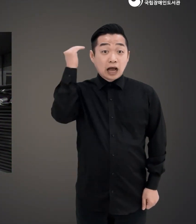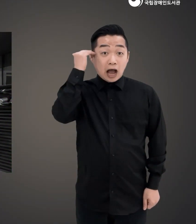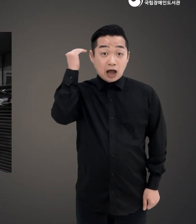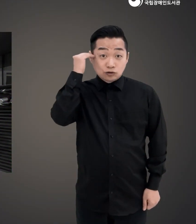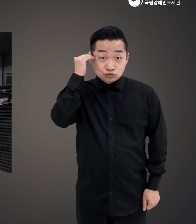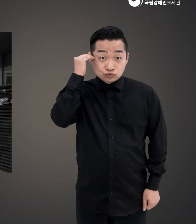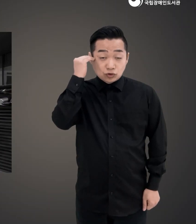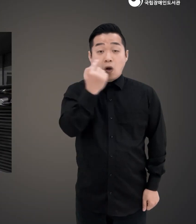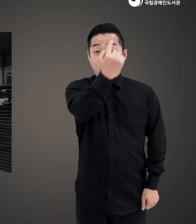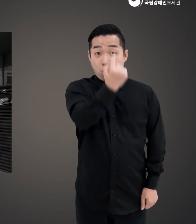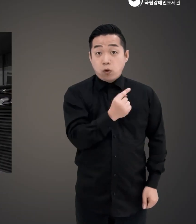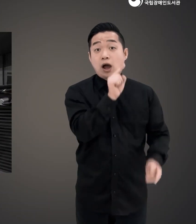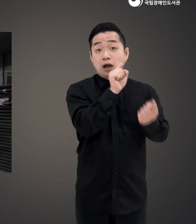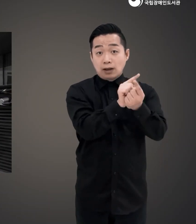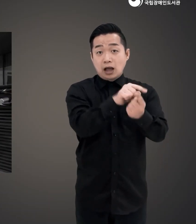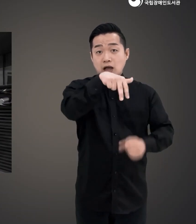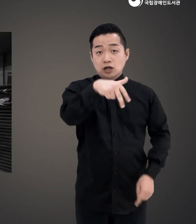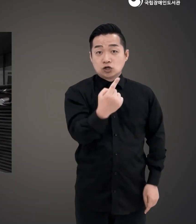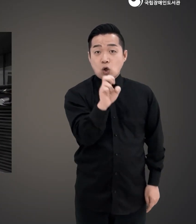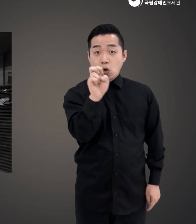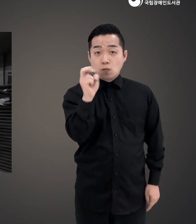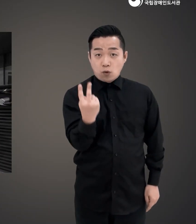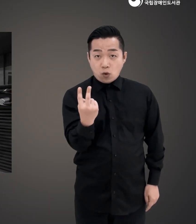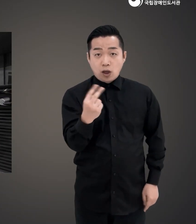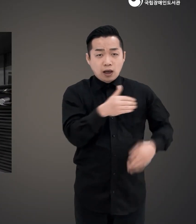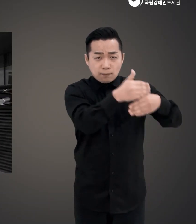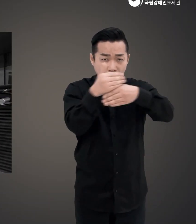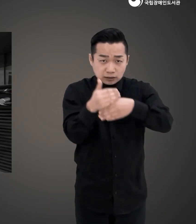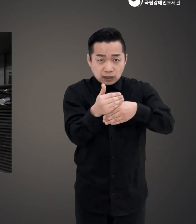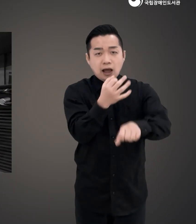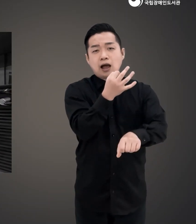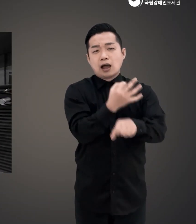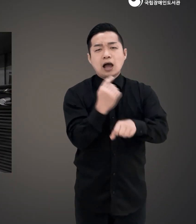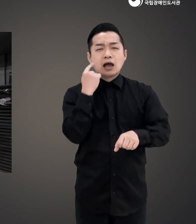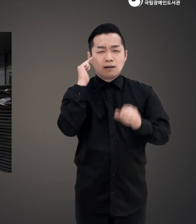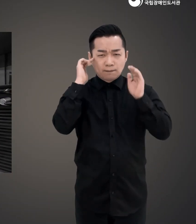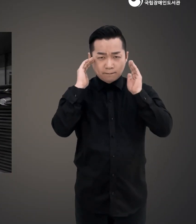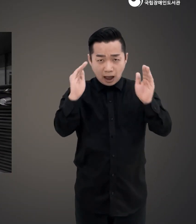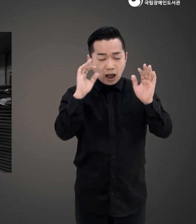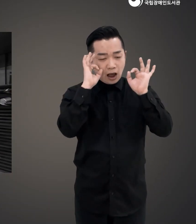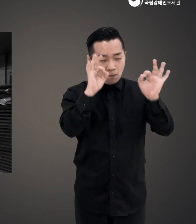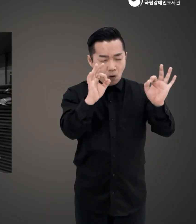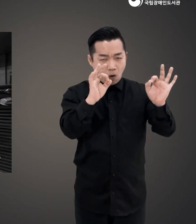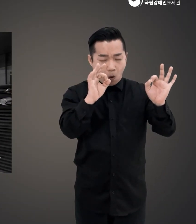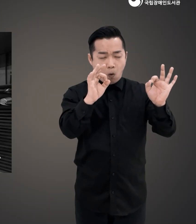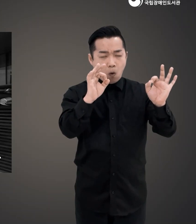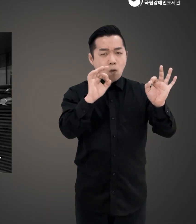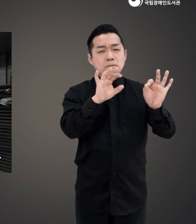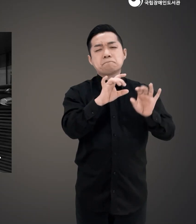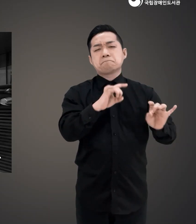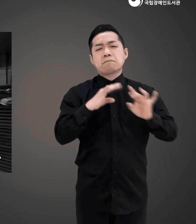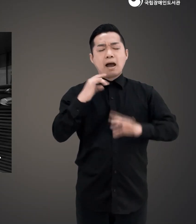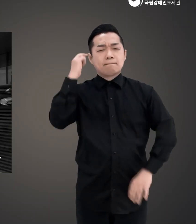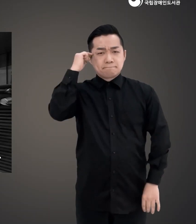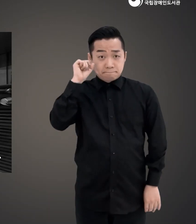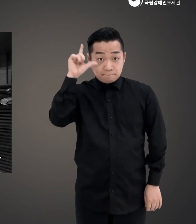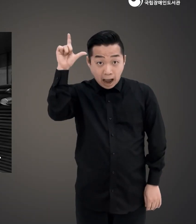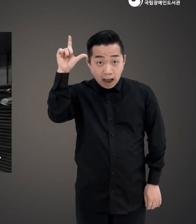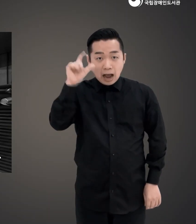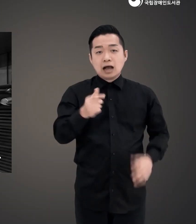한국 방문길에 만난 종묘의 담장에서 간결함의 미학에 대한 영감을 얻고